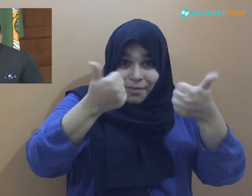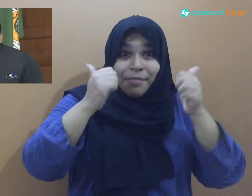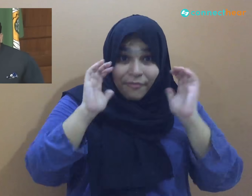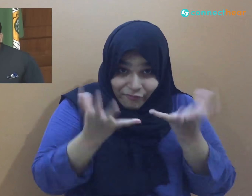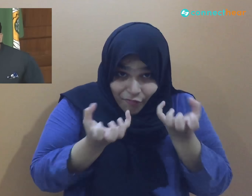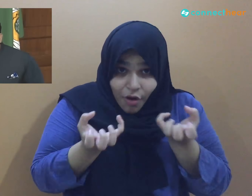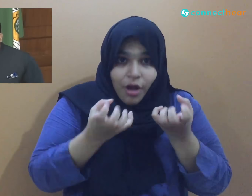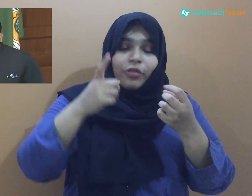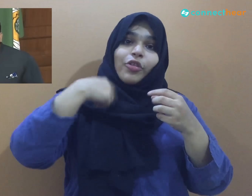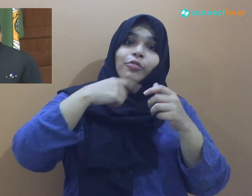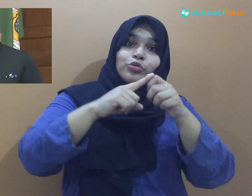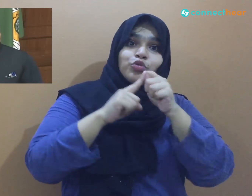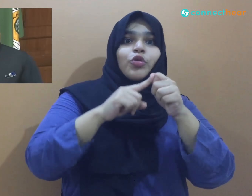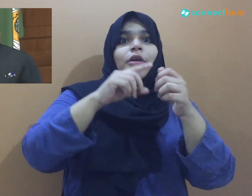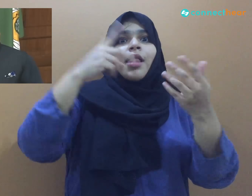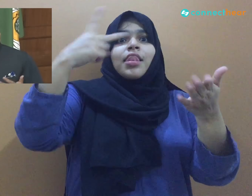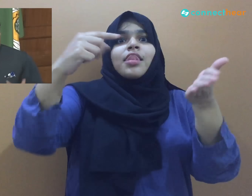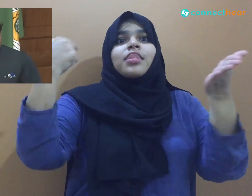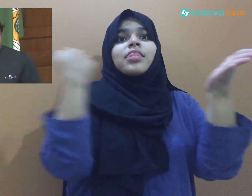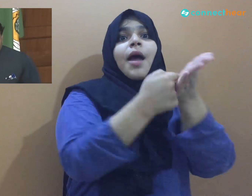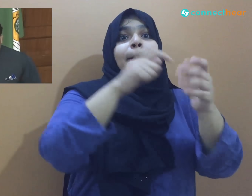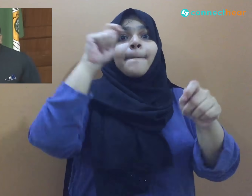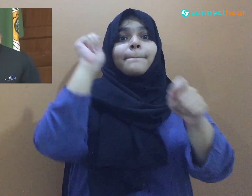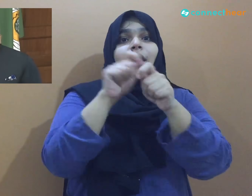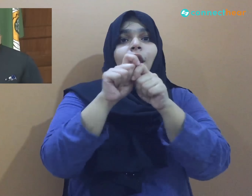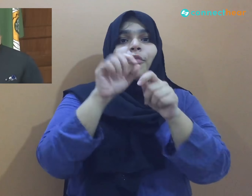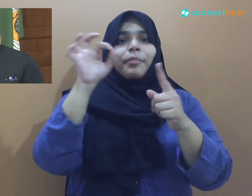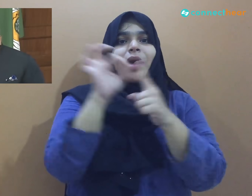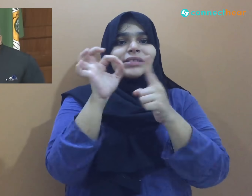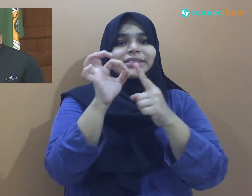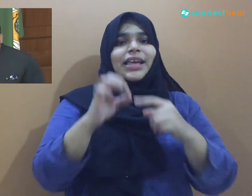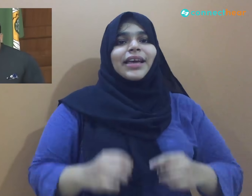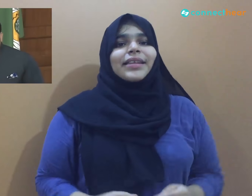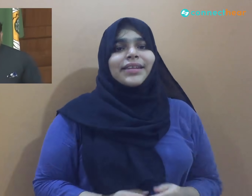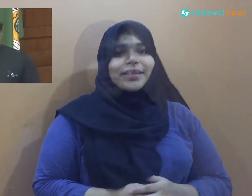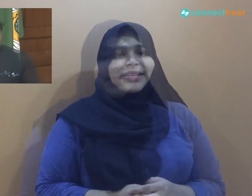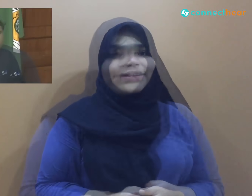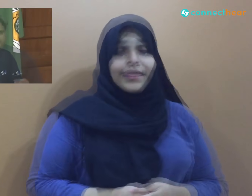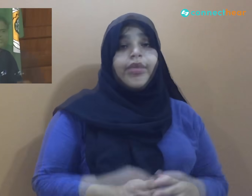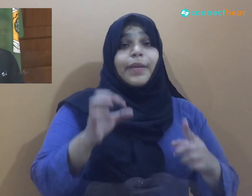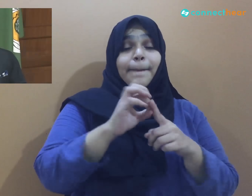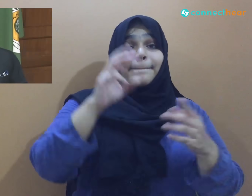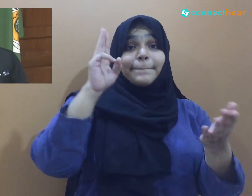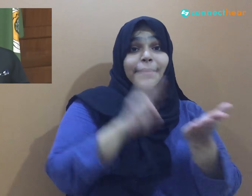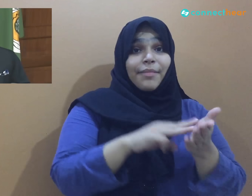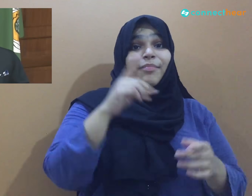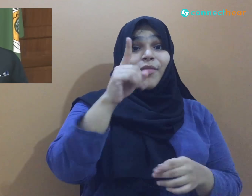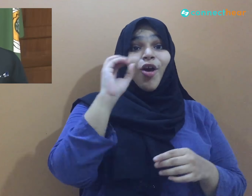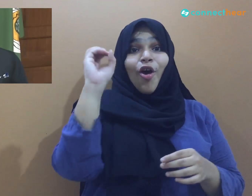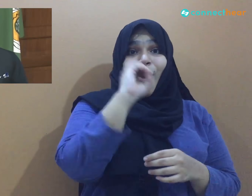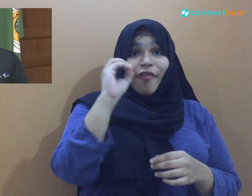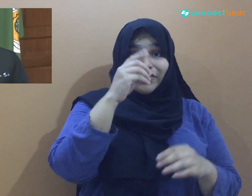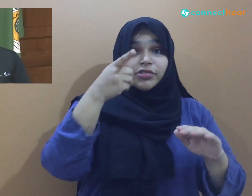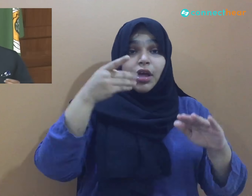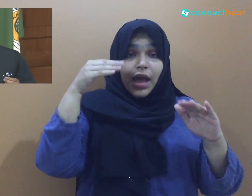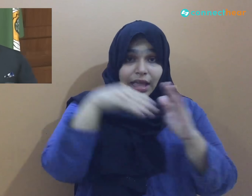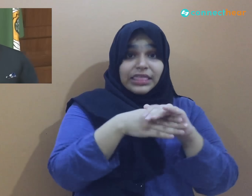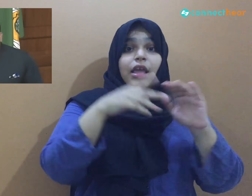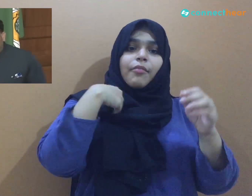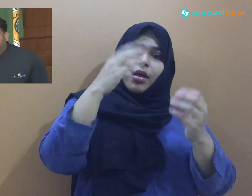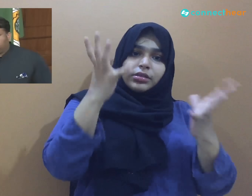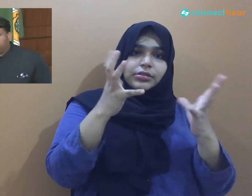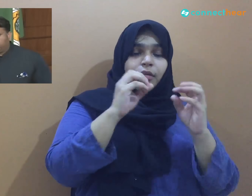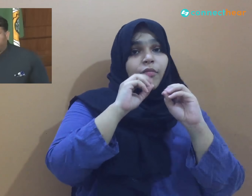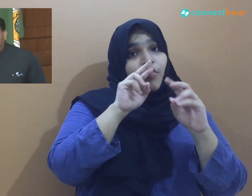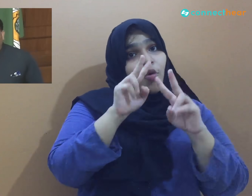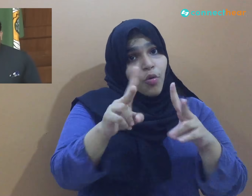نے میڈ ان پاکستان انوویشن بنیاد جو ہے اس کے اوپر رکھنی. اس میں سر جو سب سے اس کو سمری بھجوا دی ہوئی ہے, سول